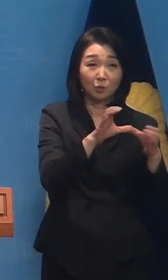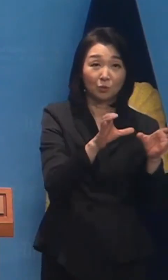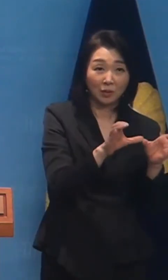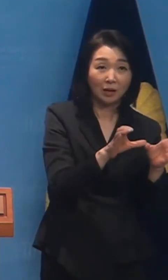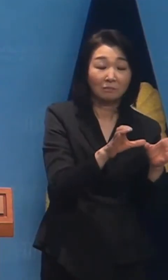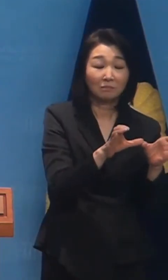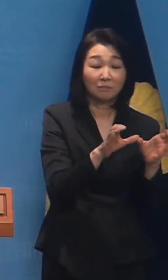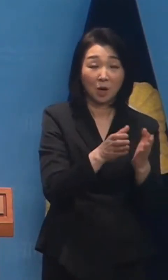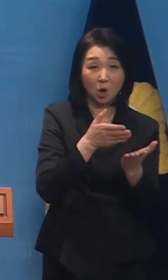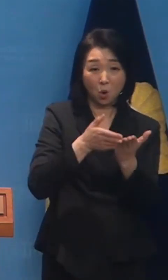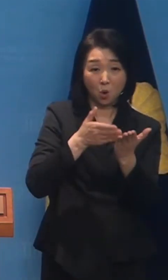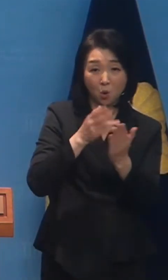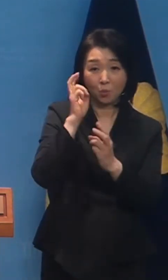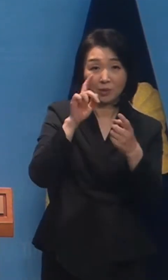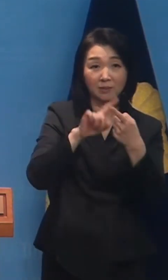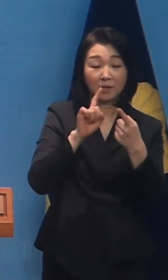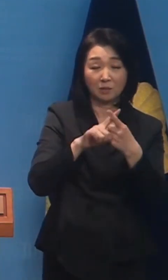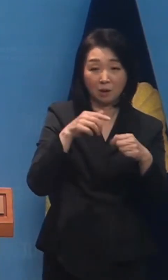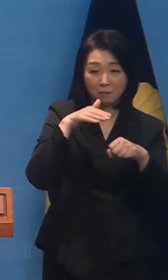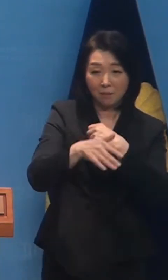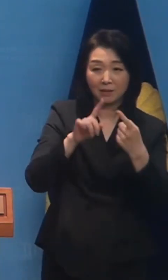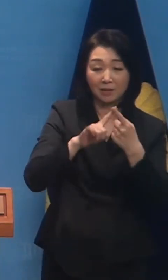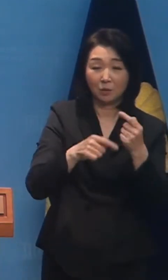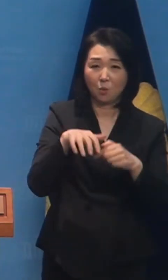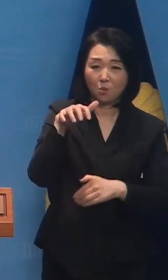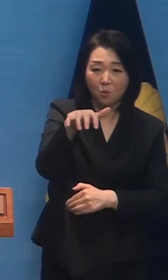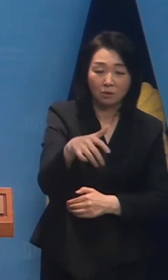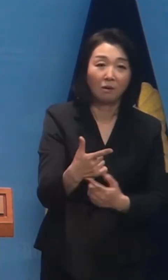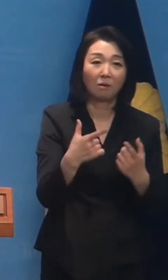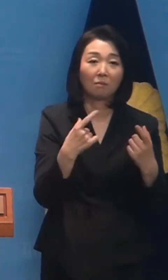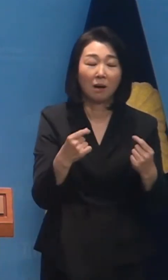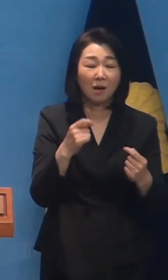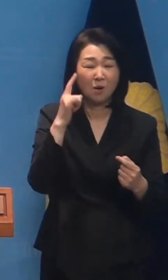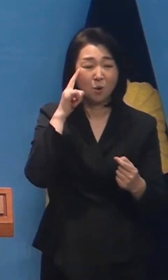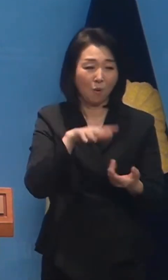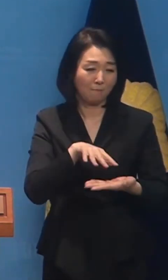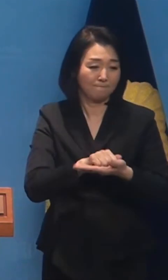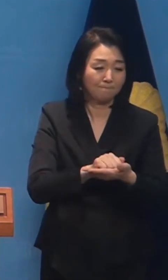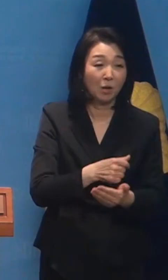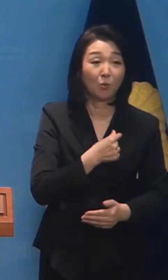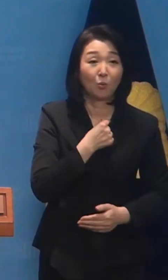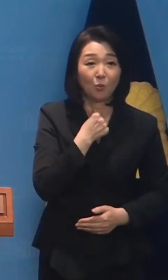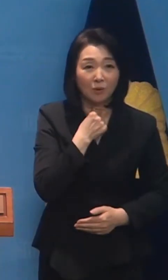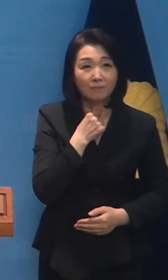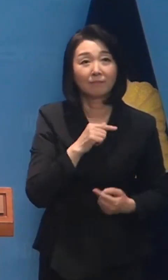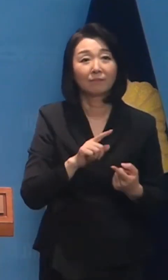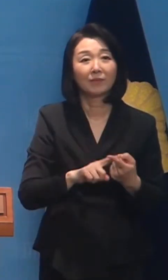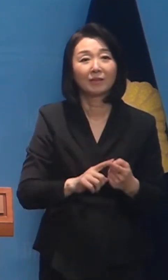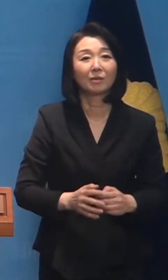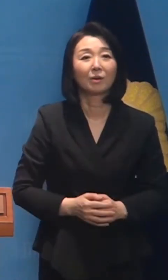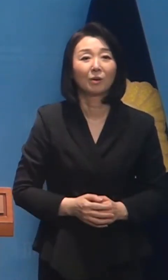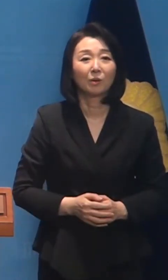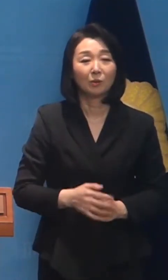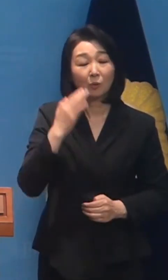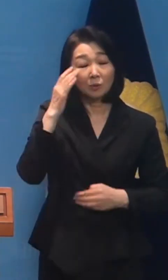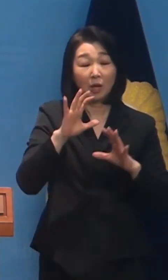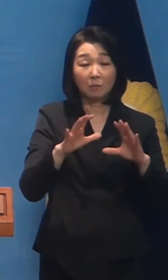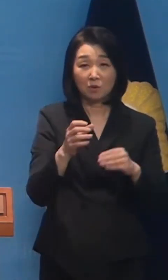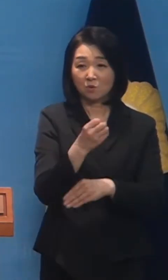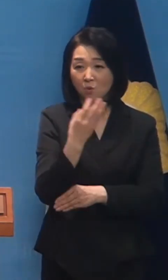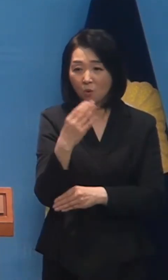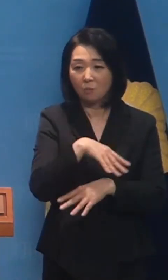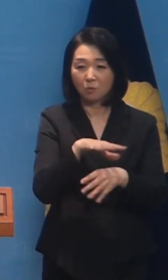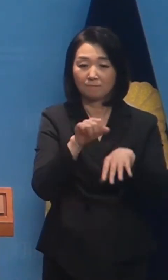민주당이 한 언론사를 어떤 방식으로 공격하고 굴욕시키게 하는지, 어떻게 대한민국 언론